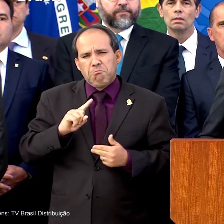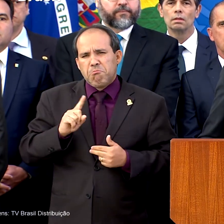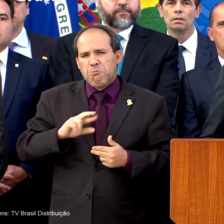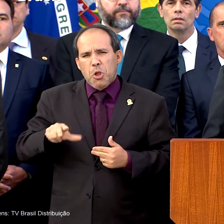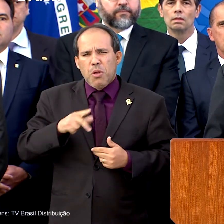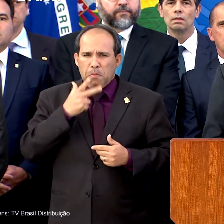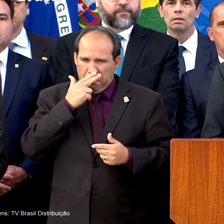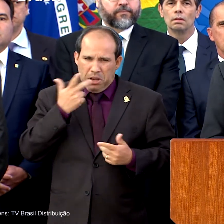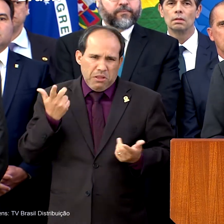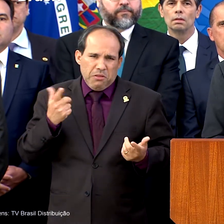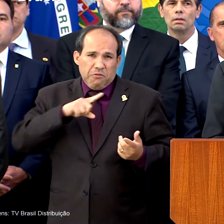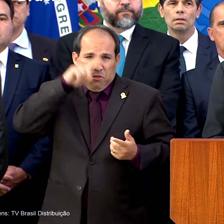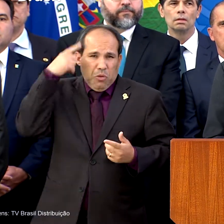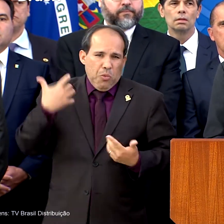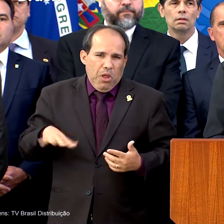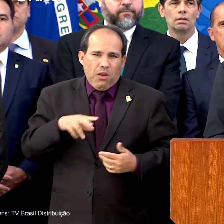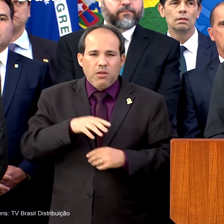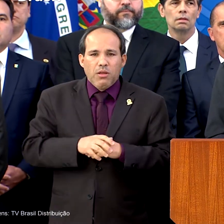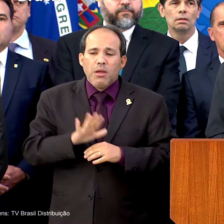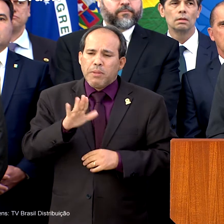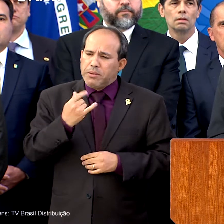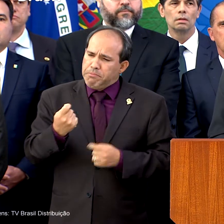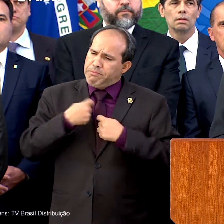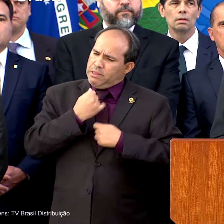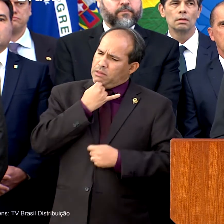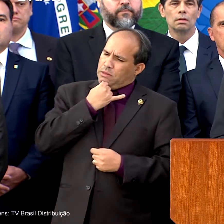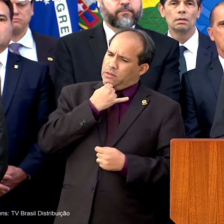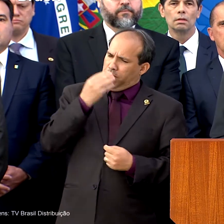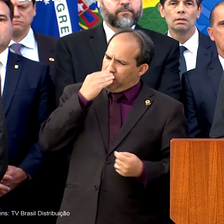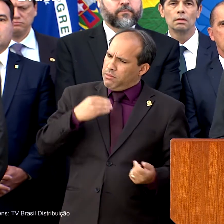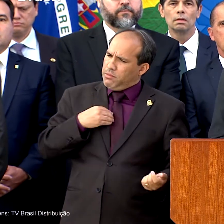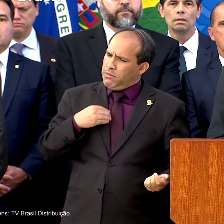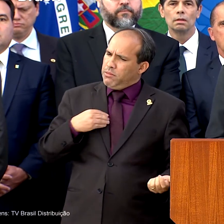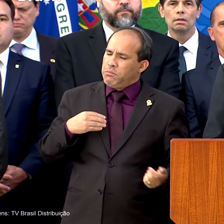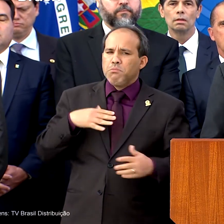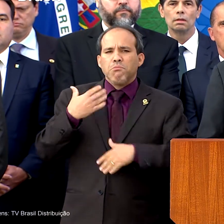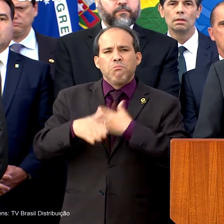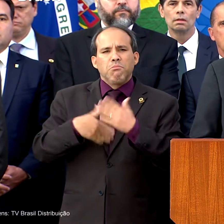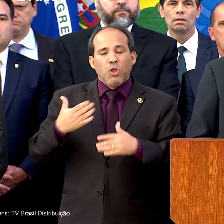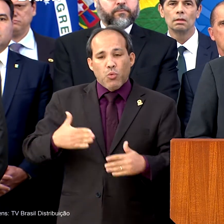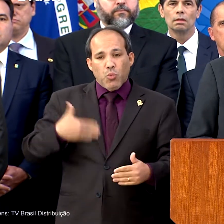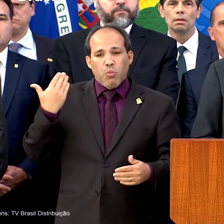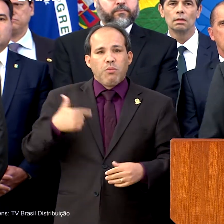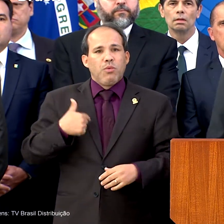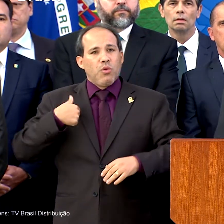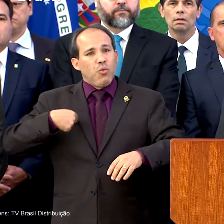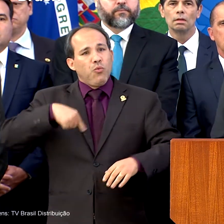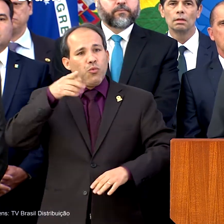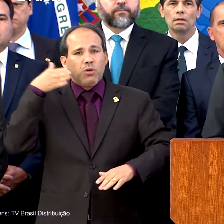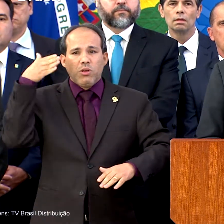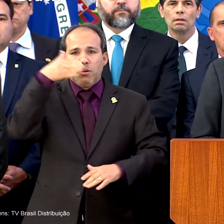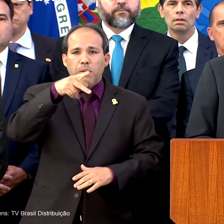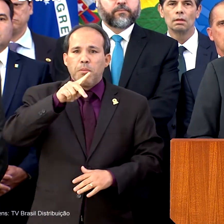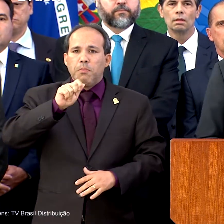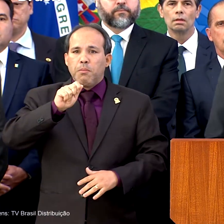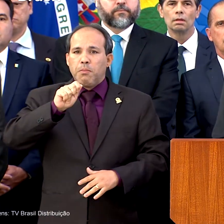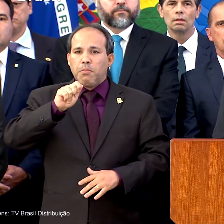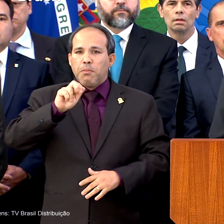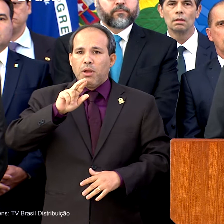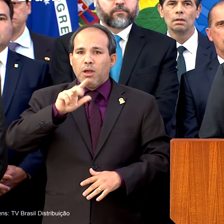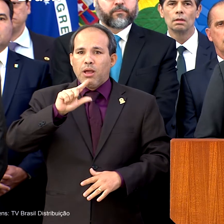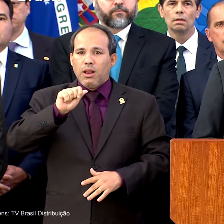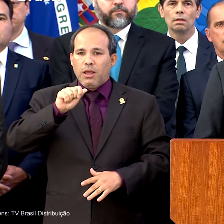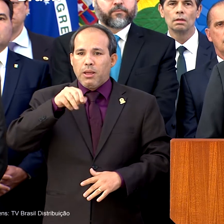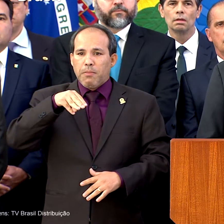mas fiquei muito triste a minha surpresa alguns dias depois estava em parnamirim e recebeu um